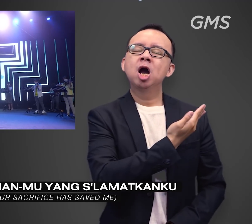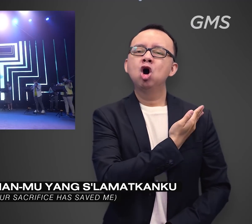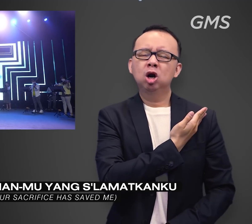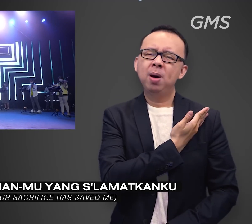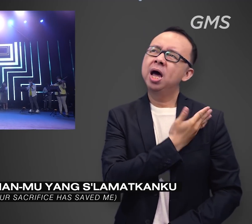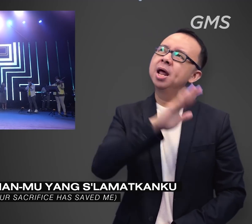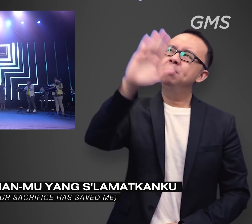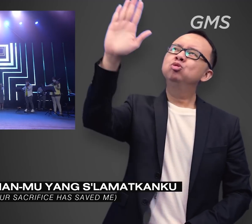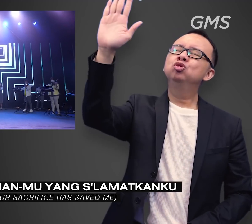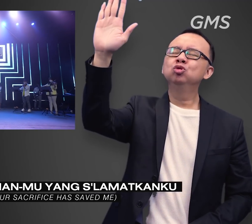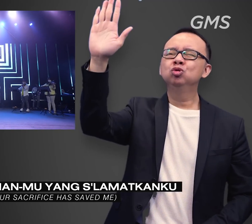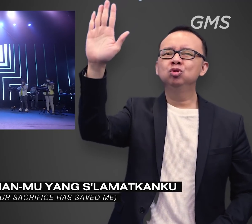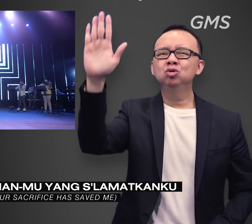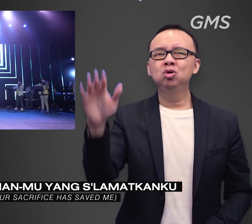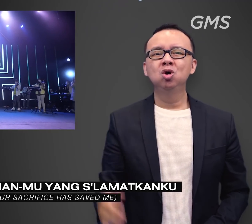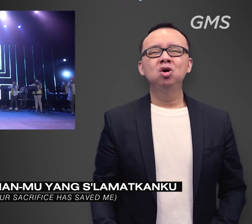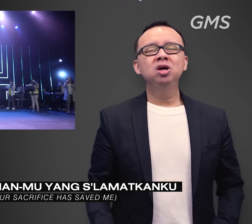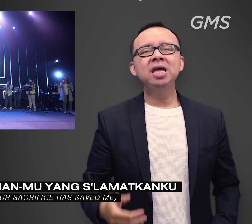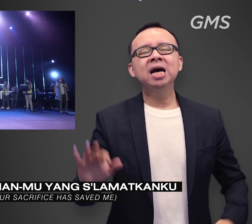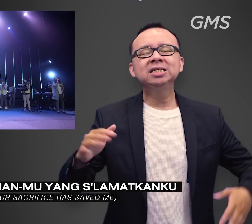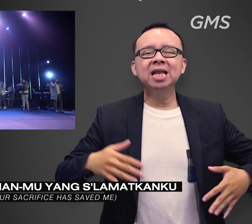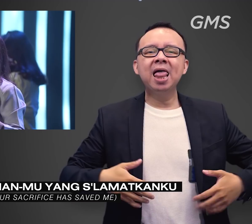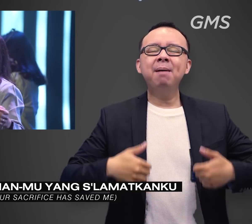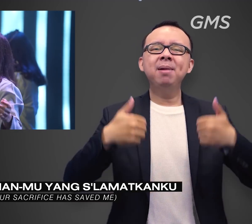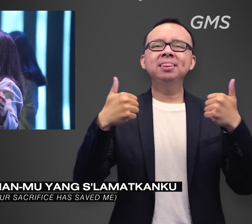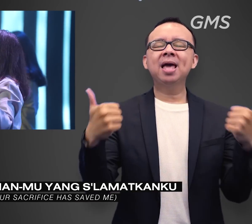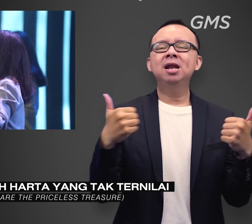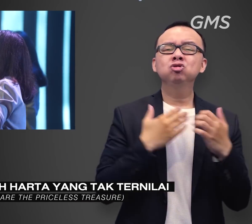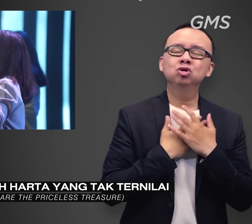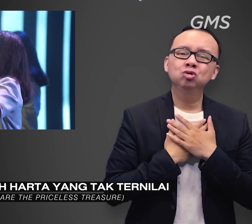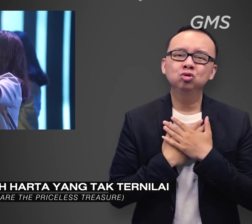pengorbananmu yang selamatkanku.